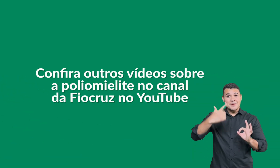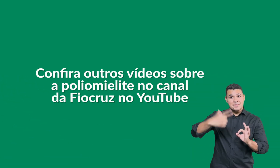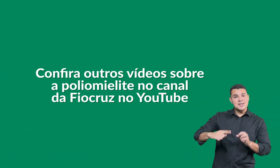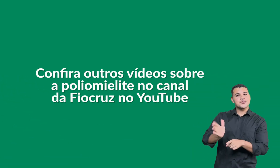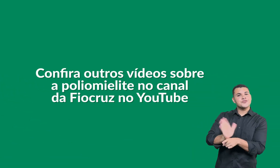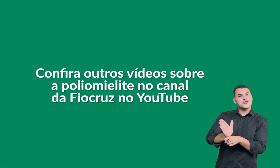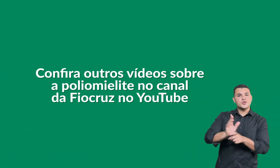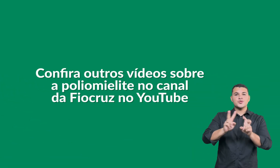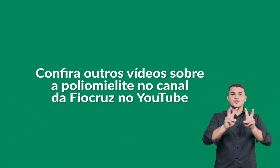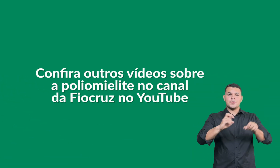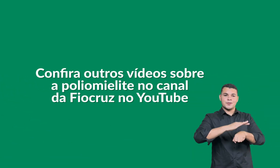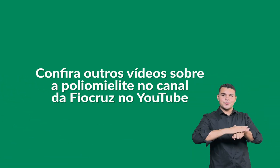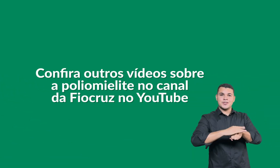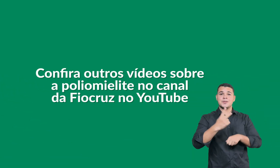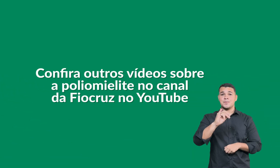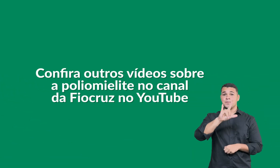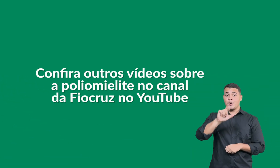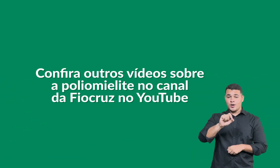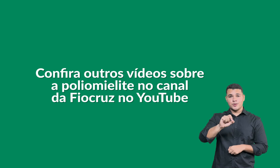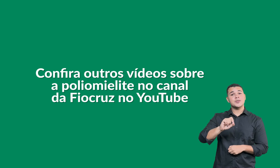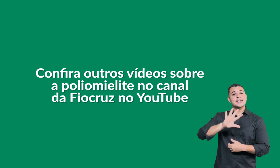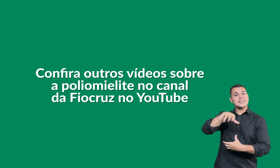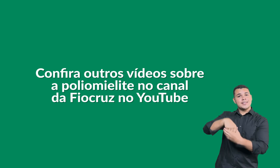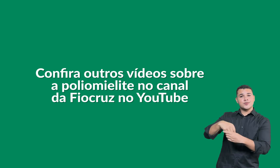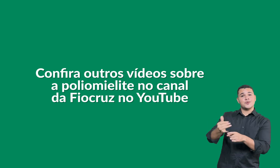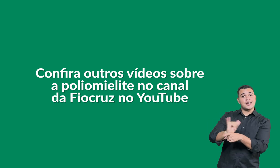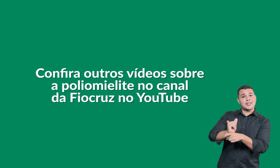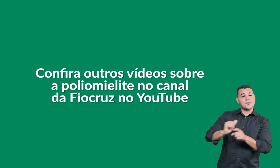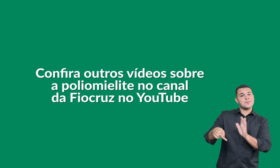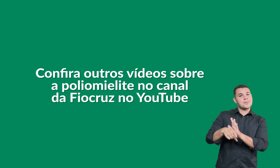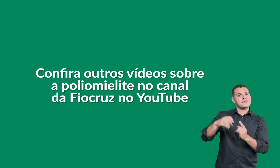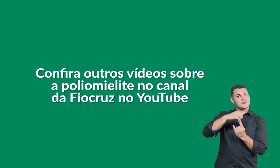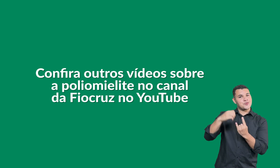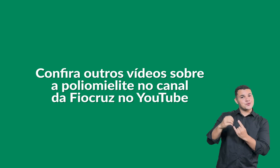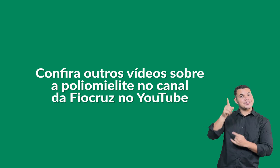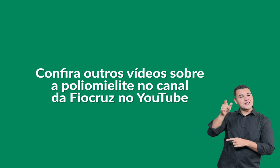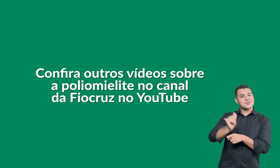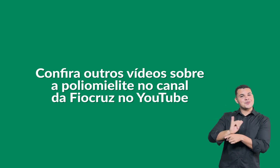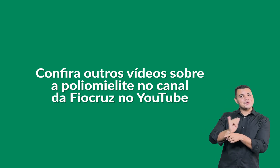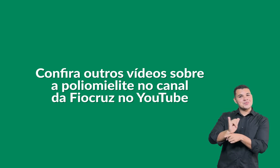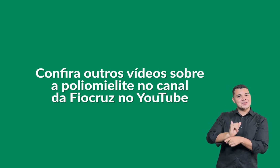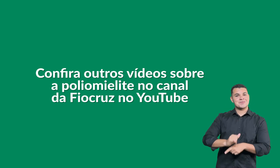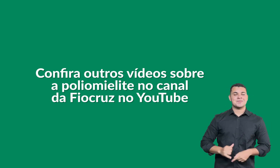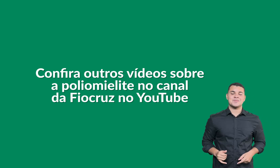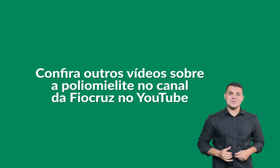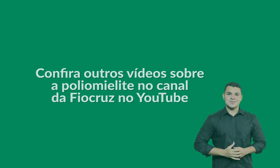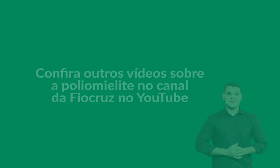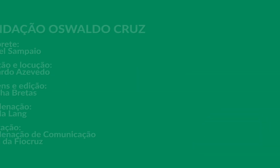Confira outros vídeos sobre a poliomielite no canal da Fiocruz no YouTube.